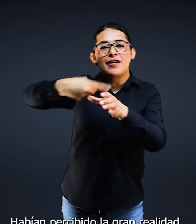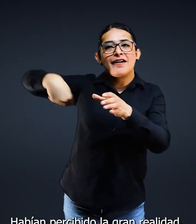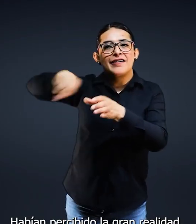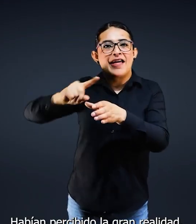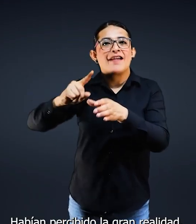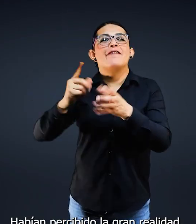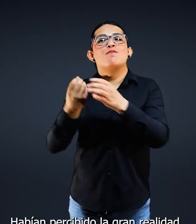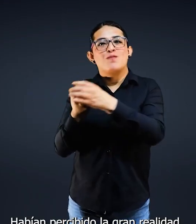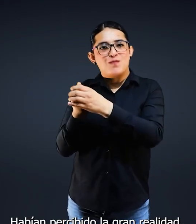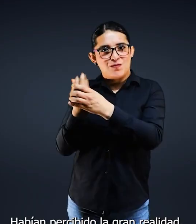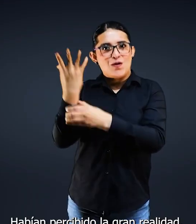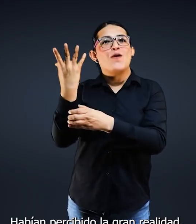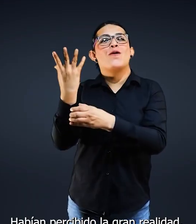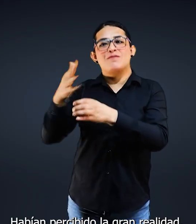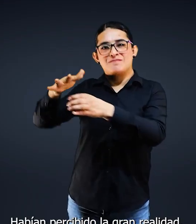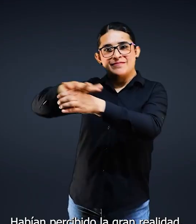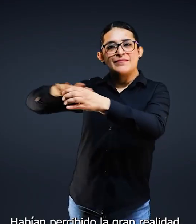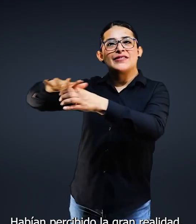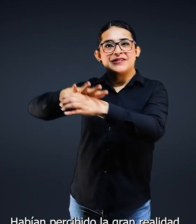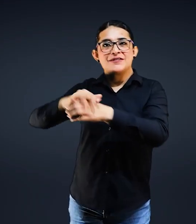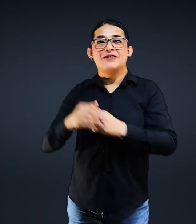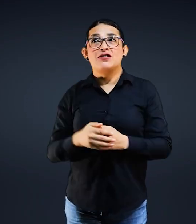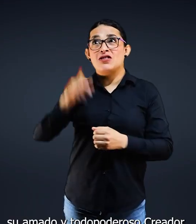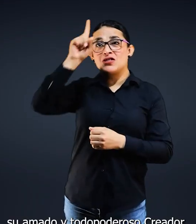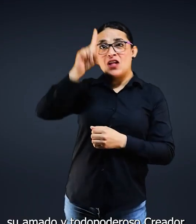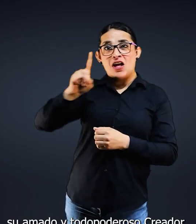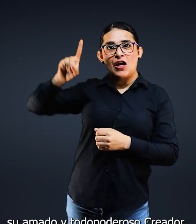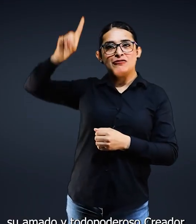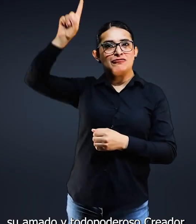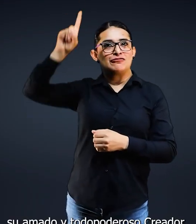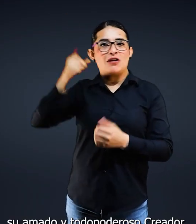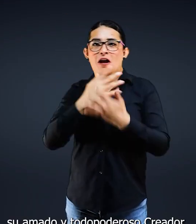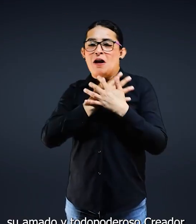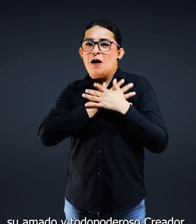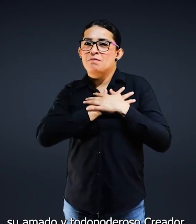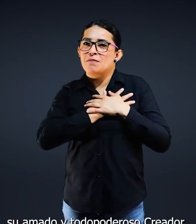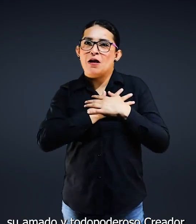Habían percibido la gran realidad, su amado y todopoderoso Creador.